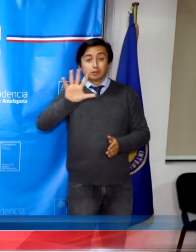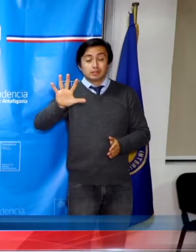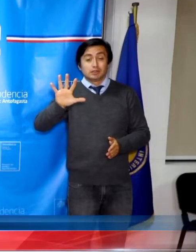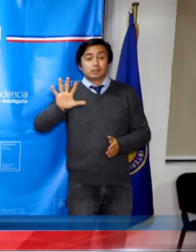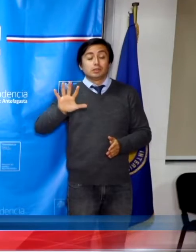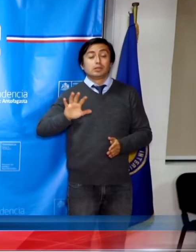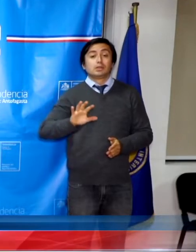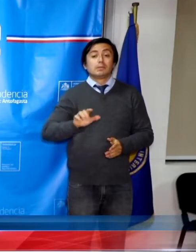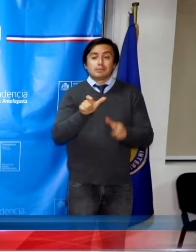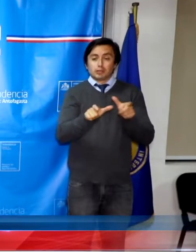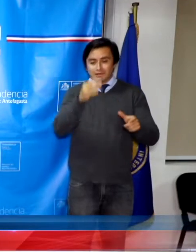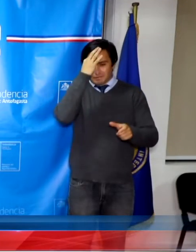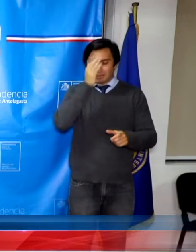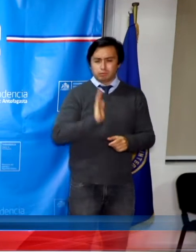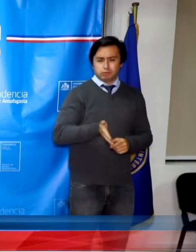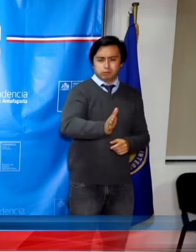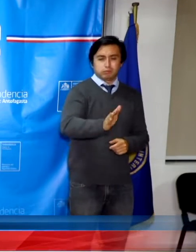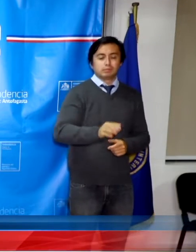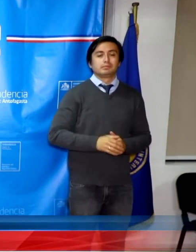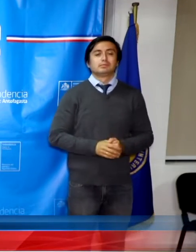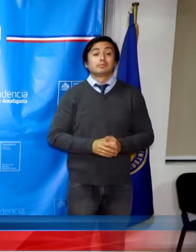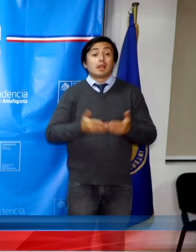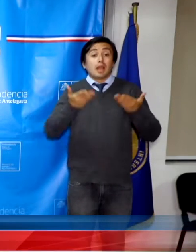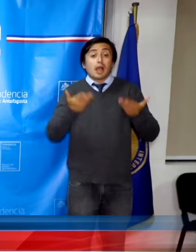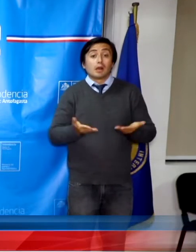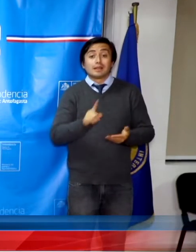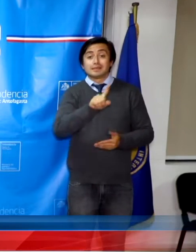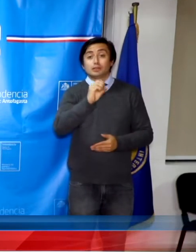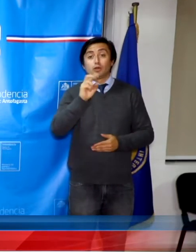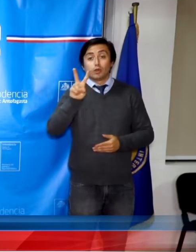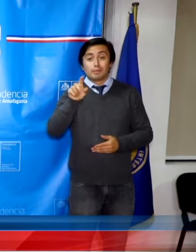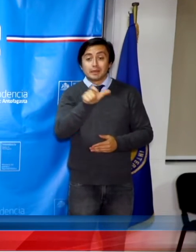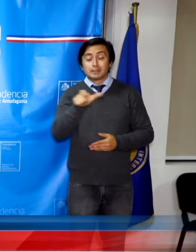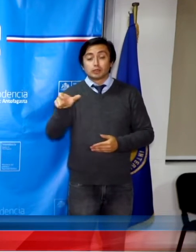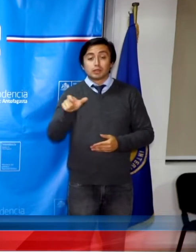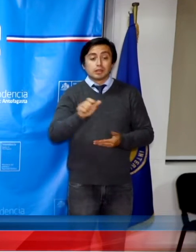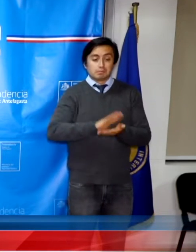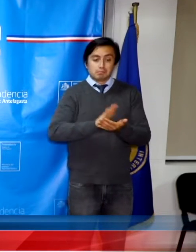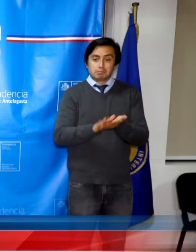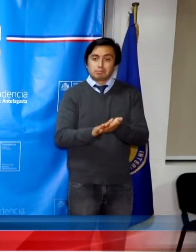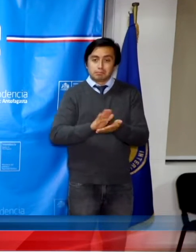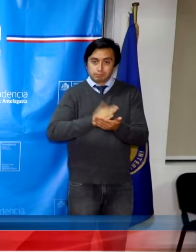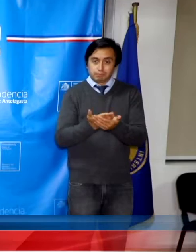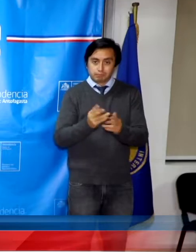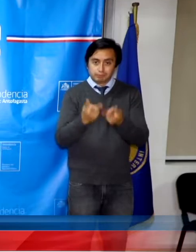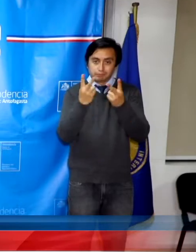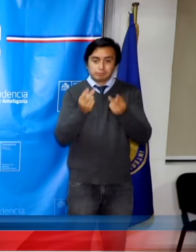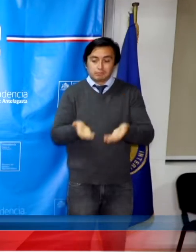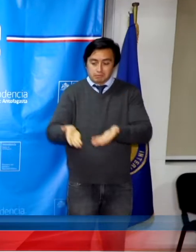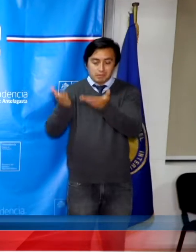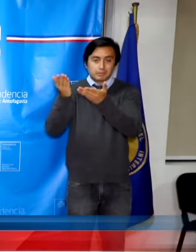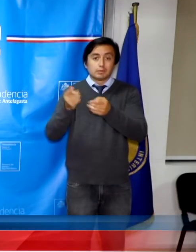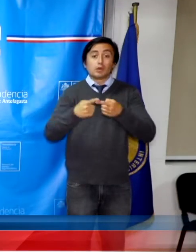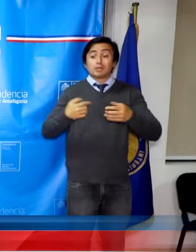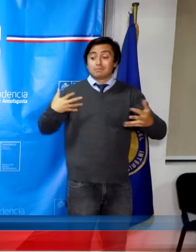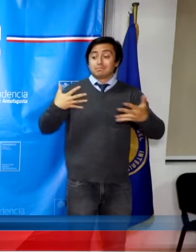de casos activos. Hoy tenemos 102 personas dadas de alta, llegando a un total de